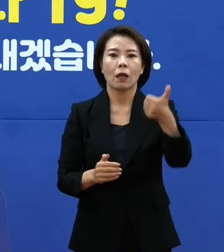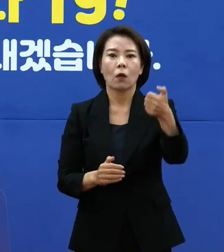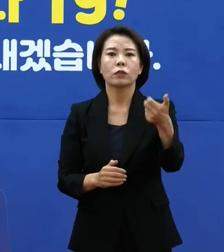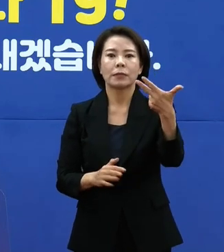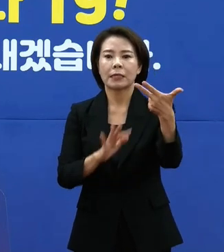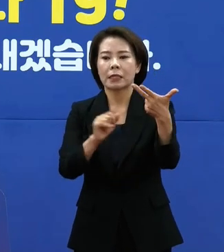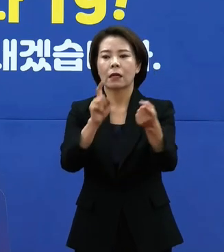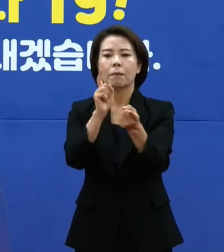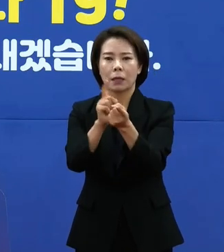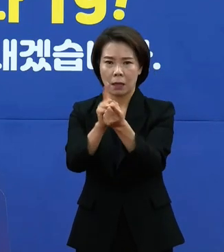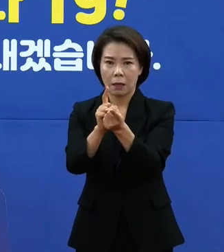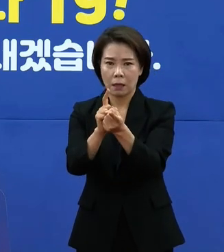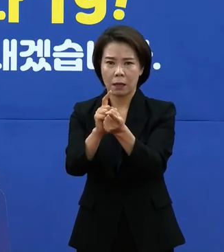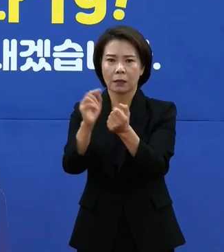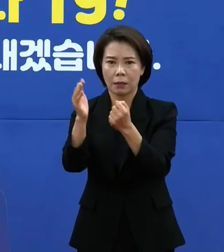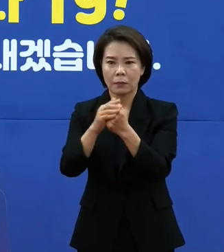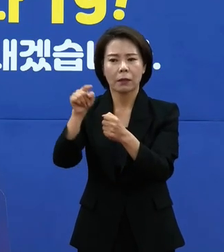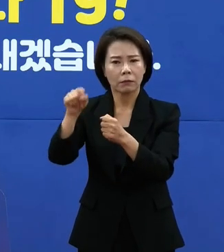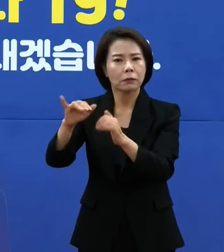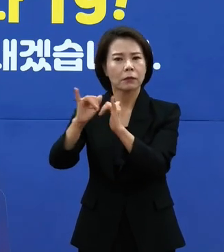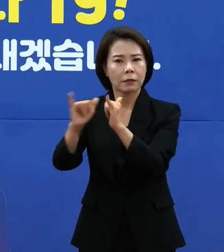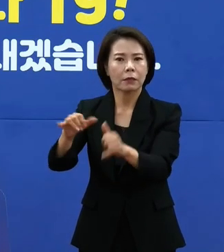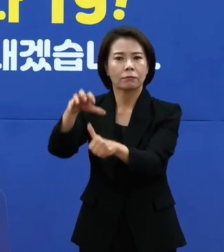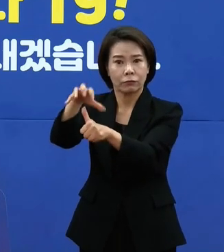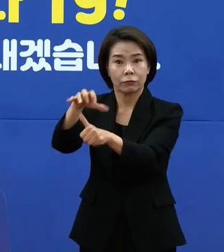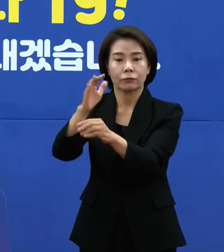57명이 접촉자로 분류돼서 현재 격리 중입니다.